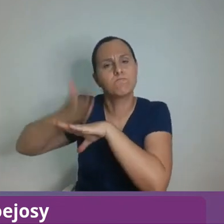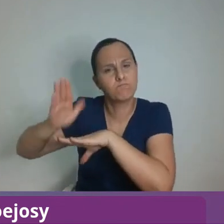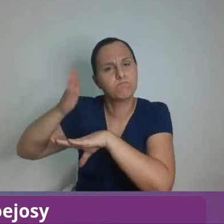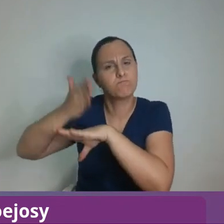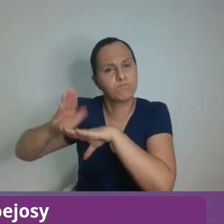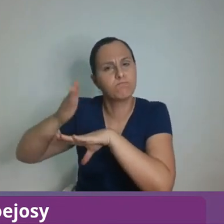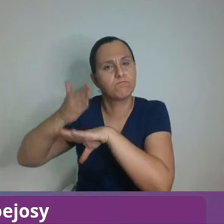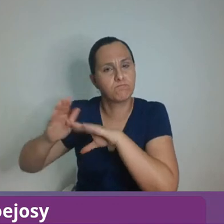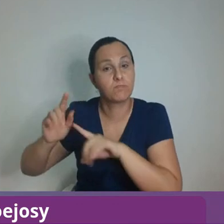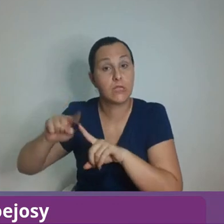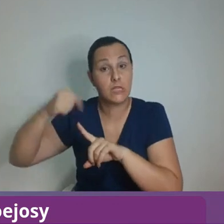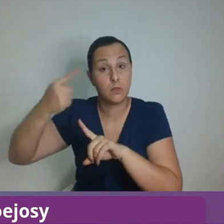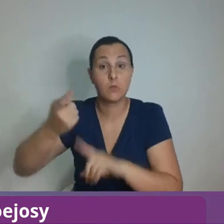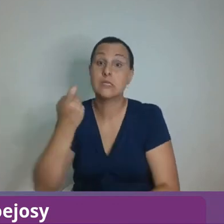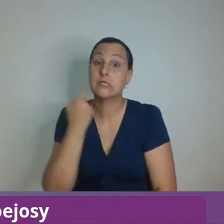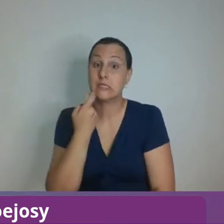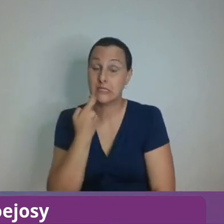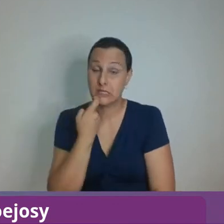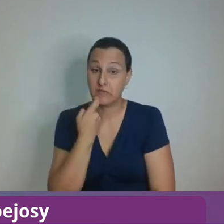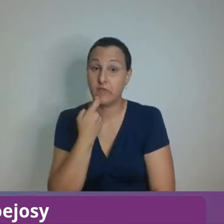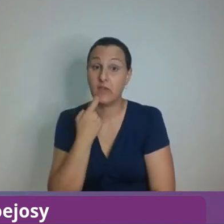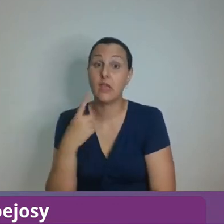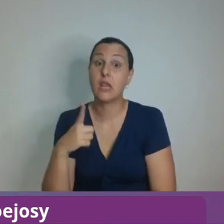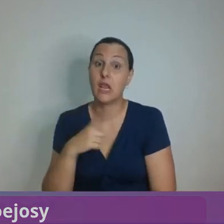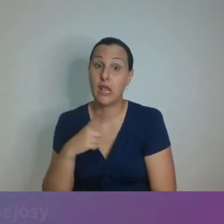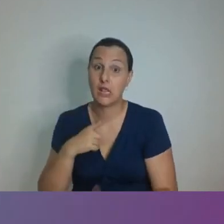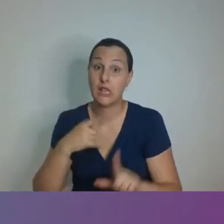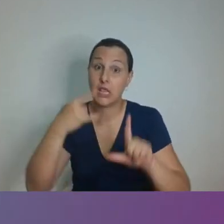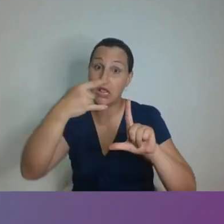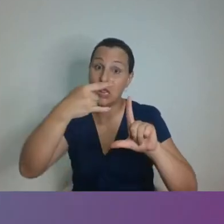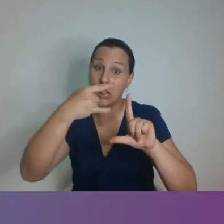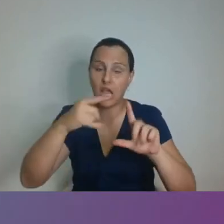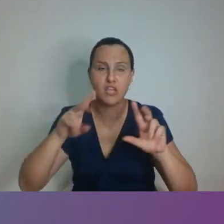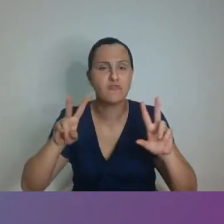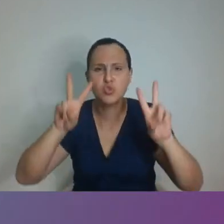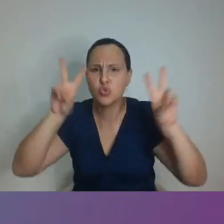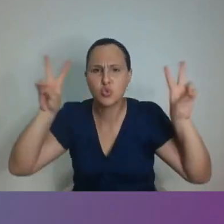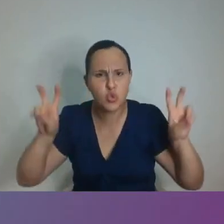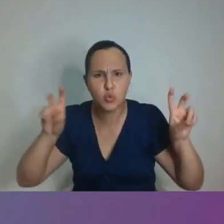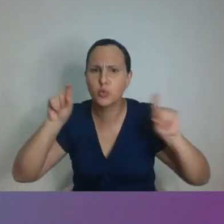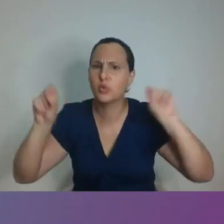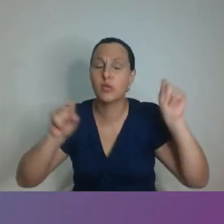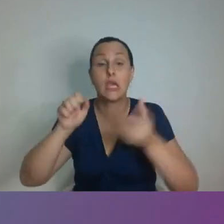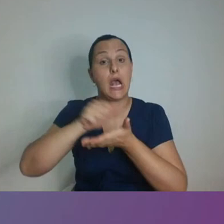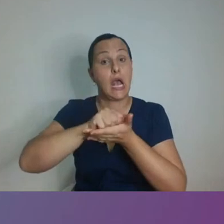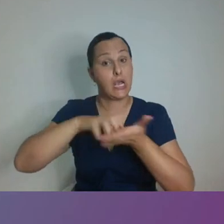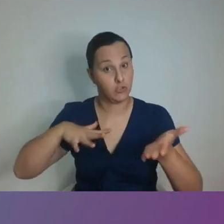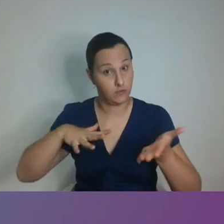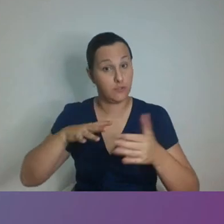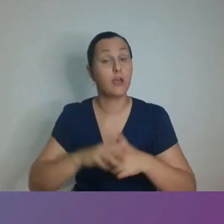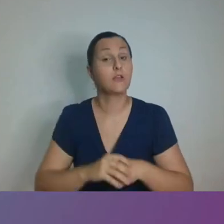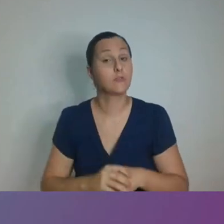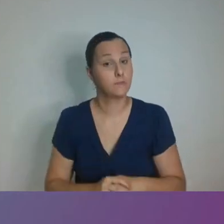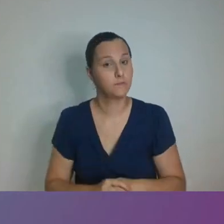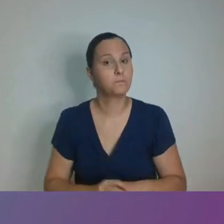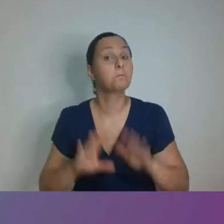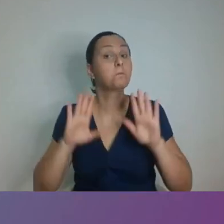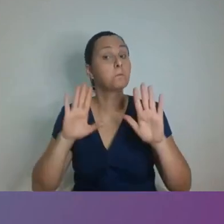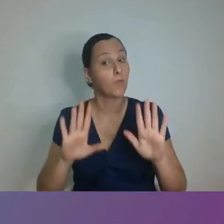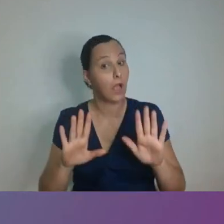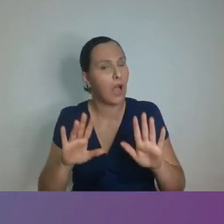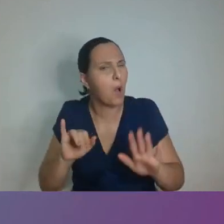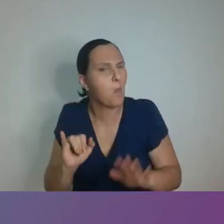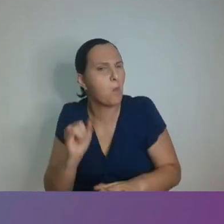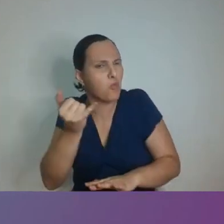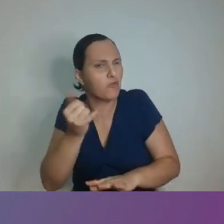as atividades. A nossa live de sexta é só para falar das atividades, tá bom? Em falar nisso, a atividade de número 4, se não me engano, a tarefa